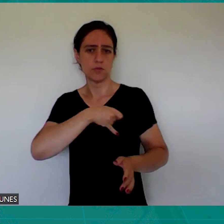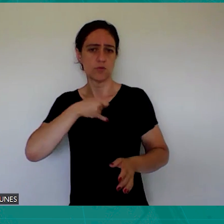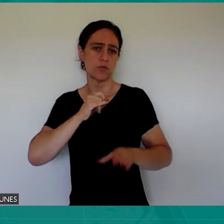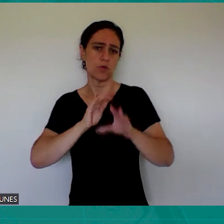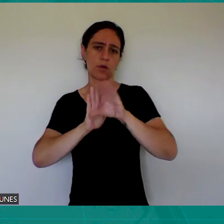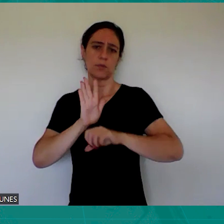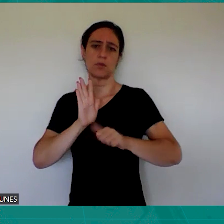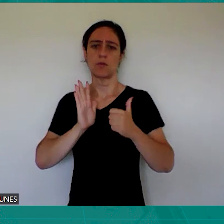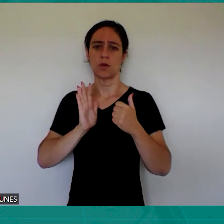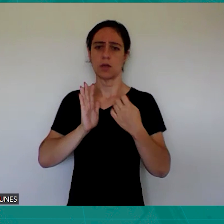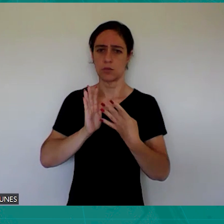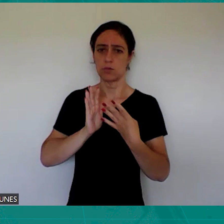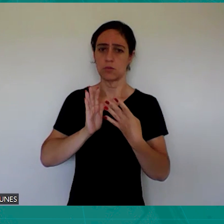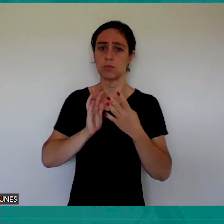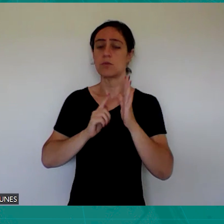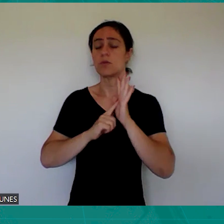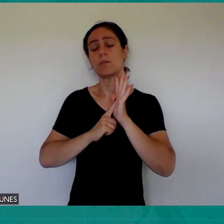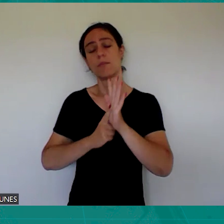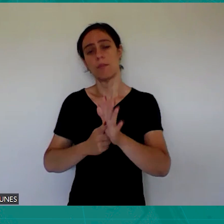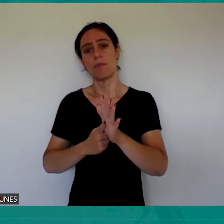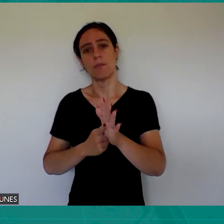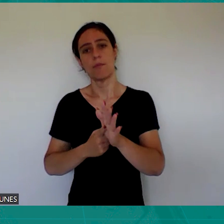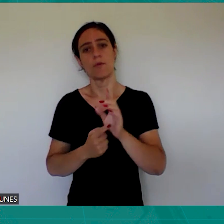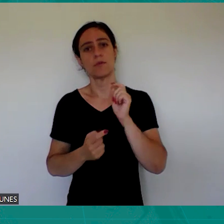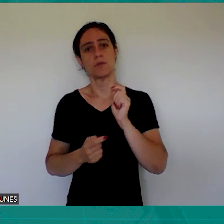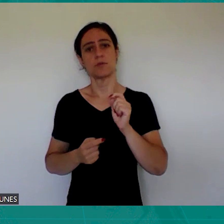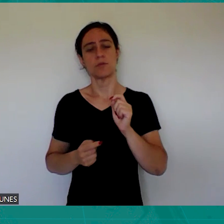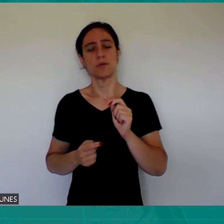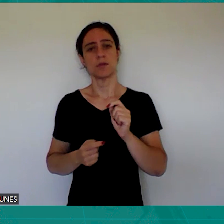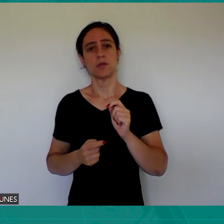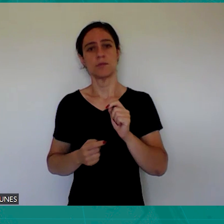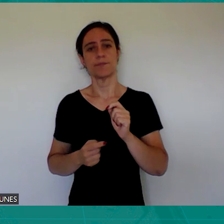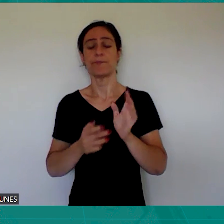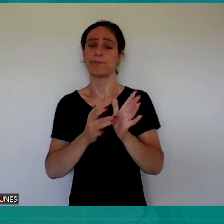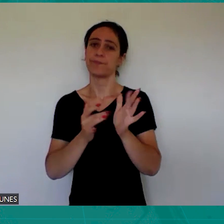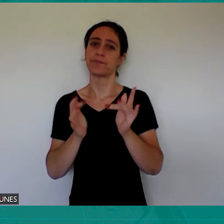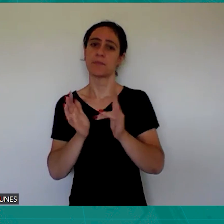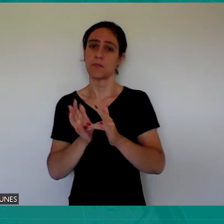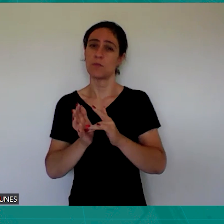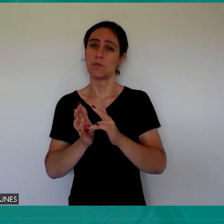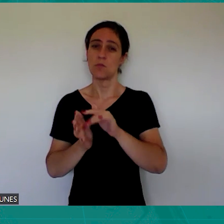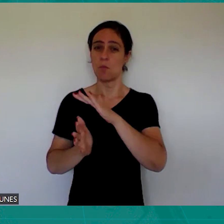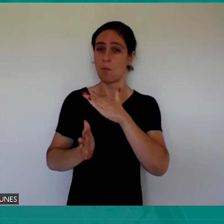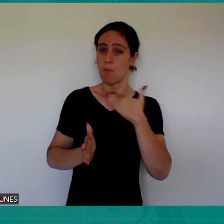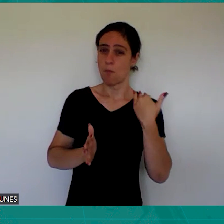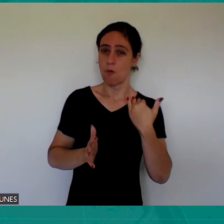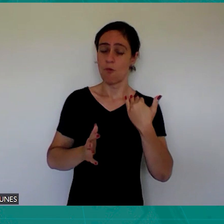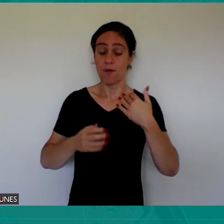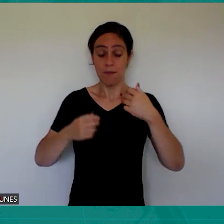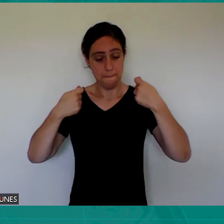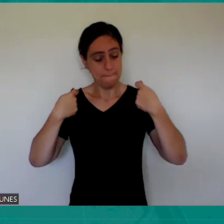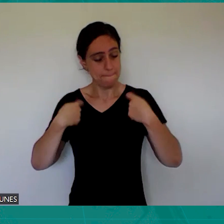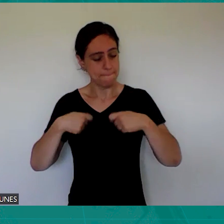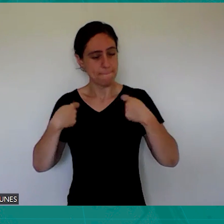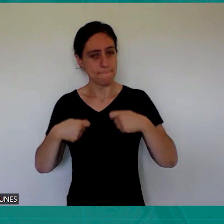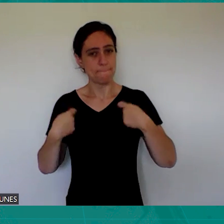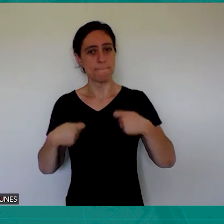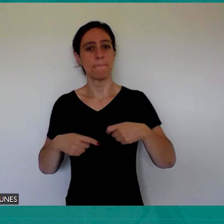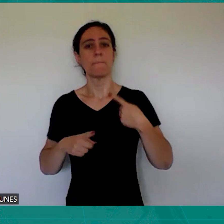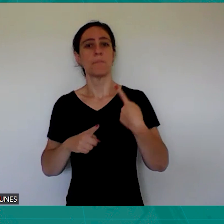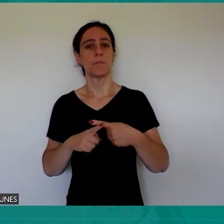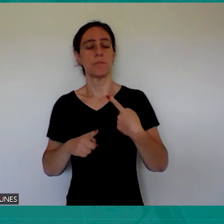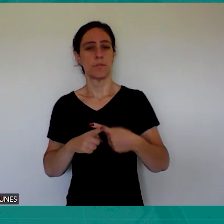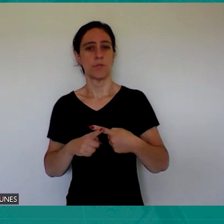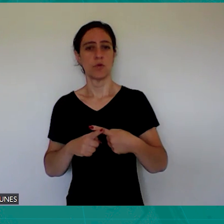irmãos, é que nos mostra. Nosso Senhor Jesus, irmãos, precisava morrer, porque se ele não